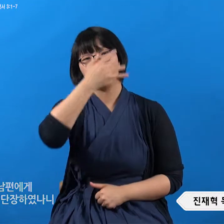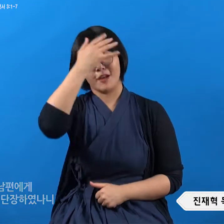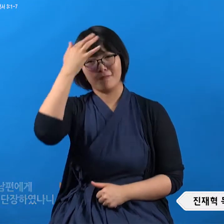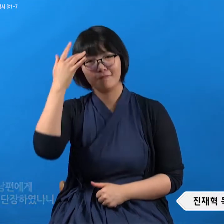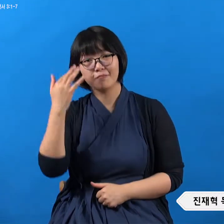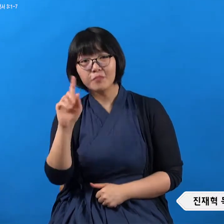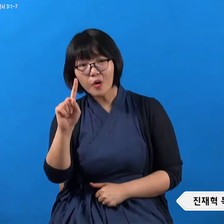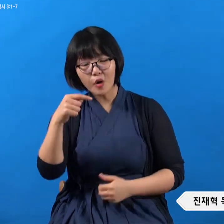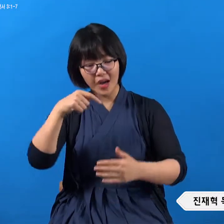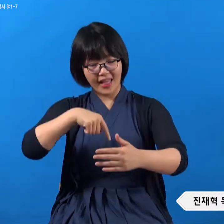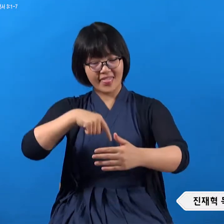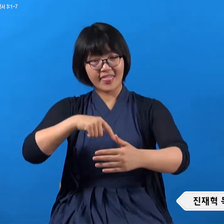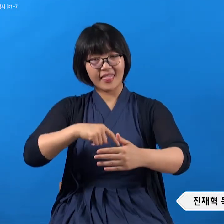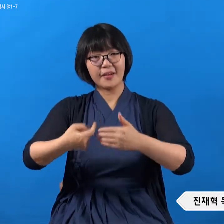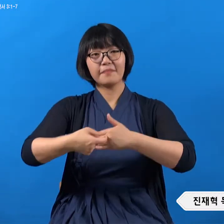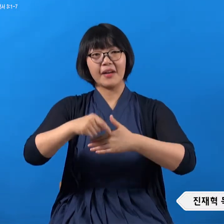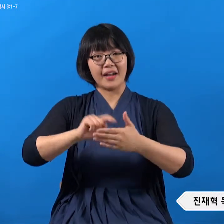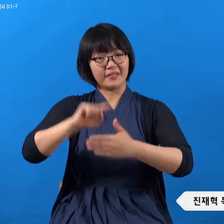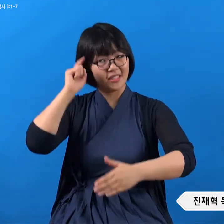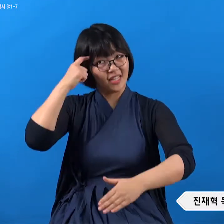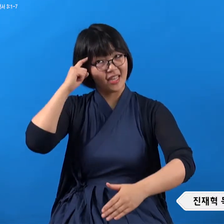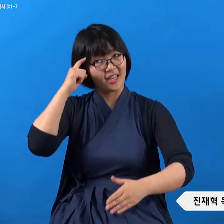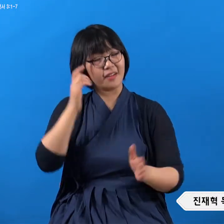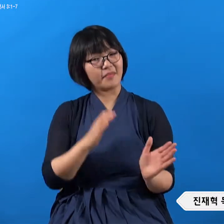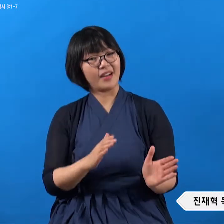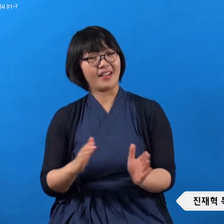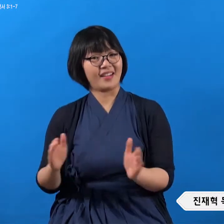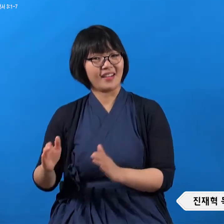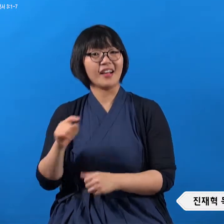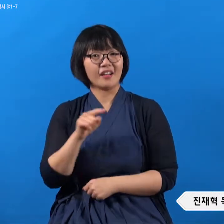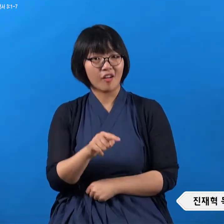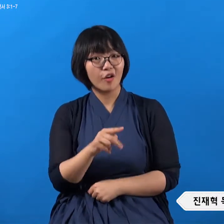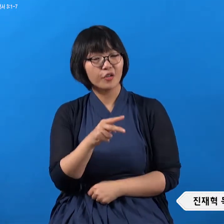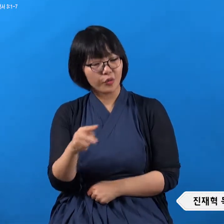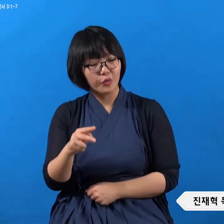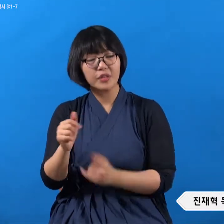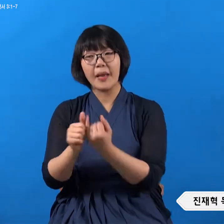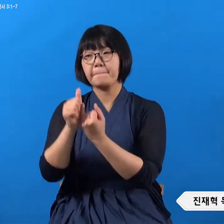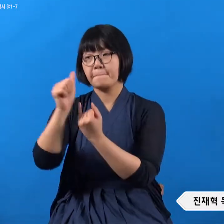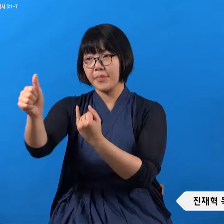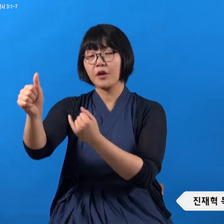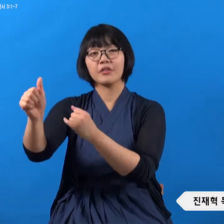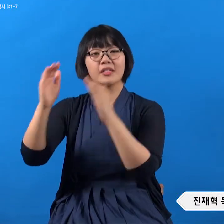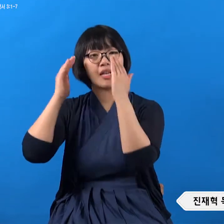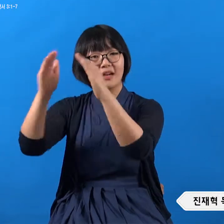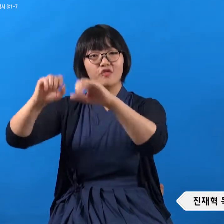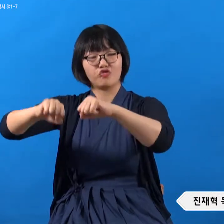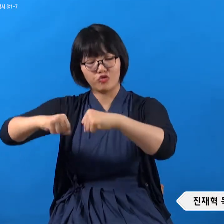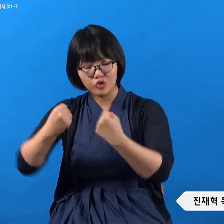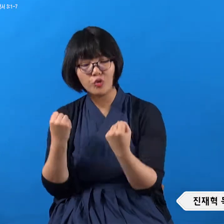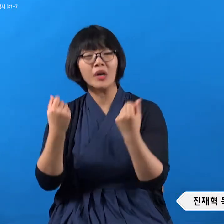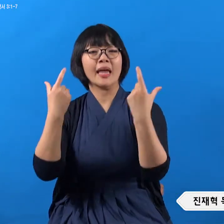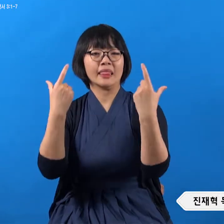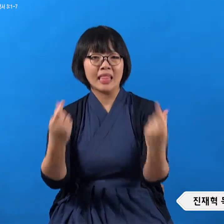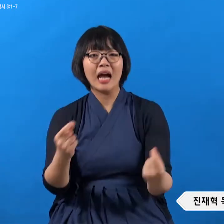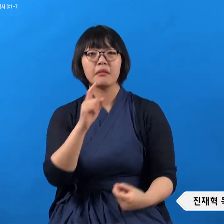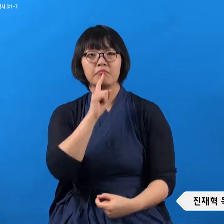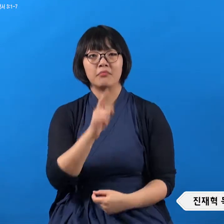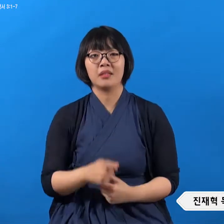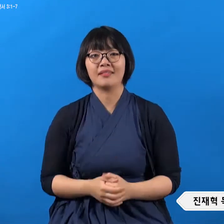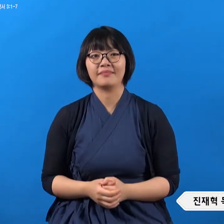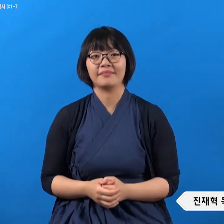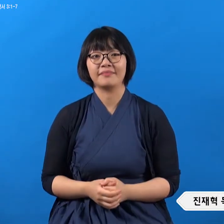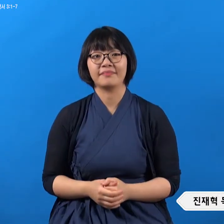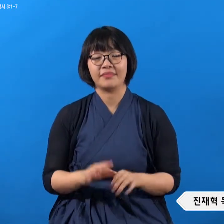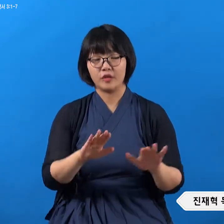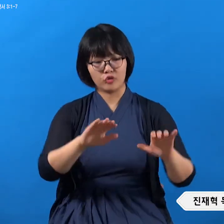내면의 아름다움으로 나를 가꾸는 것, 남편을 향한 순종을 하고 성경은 말씀하고